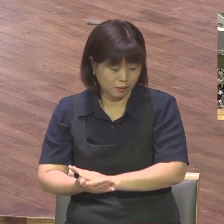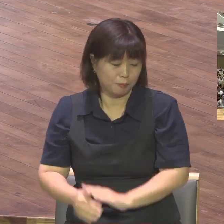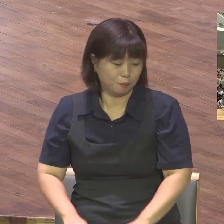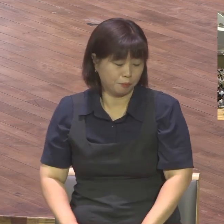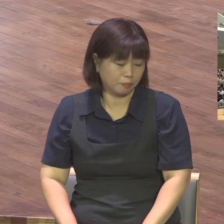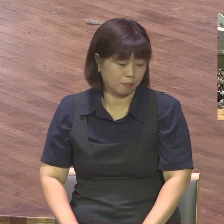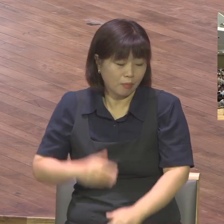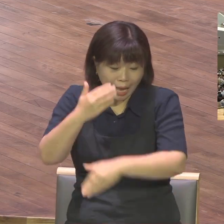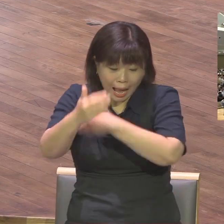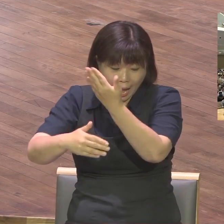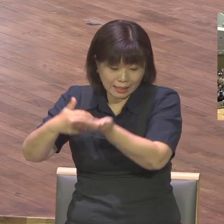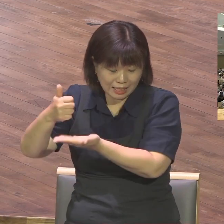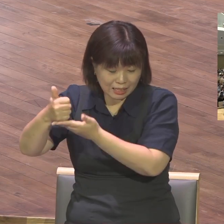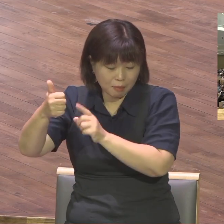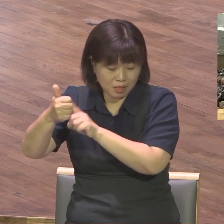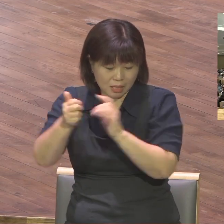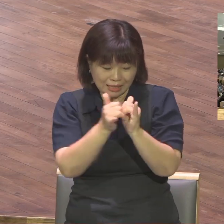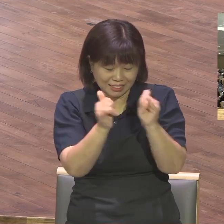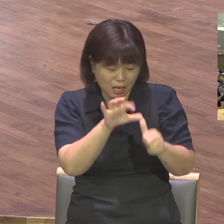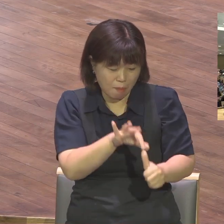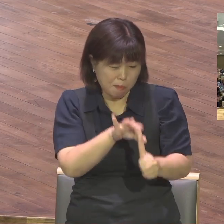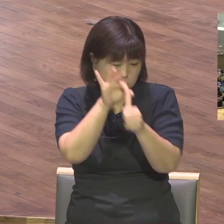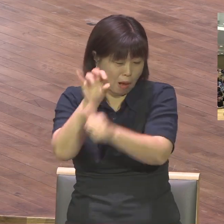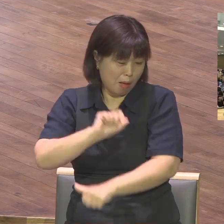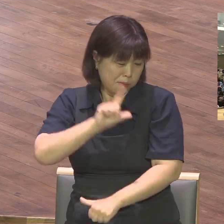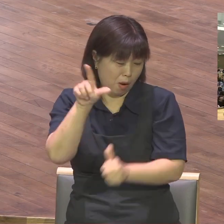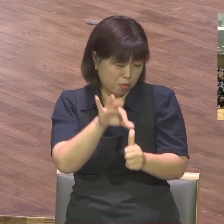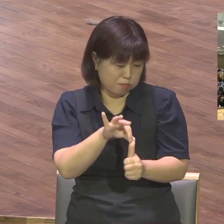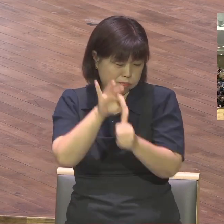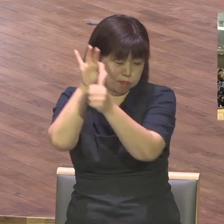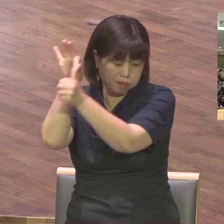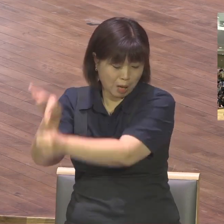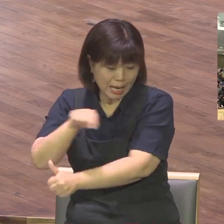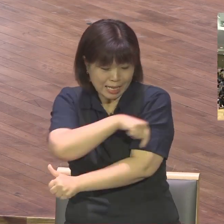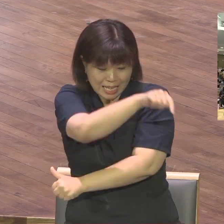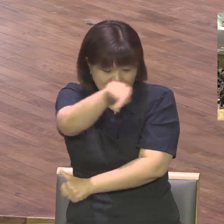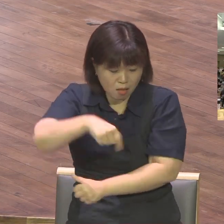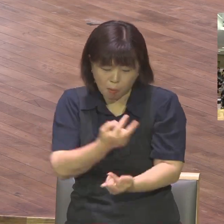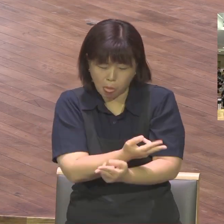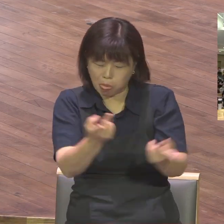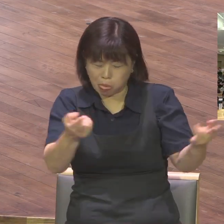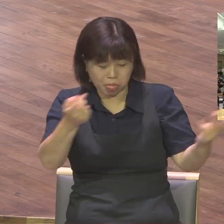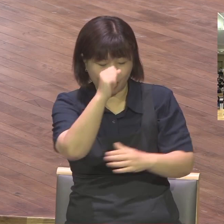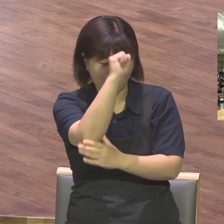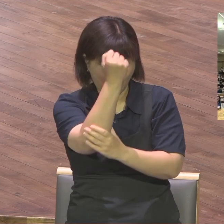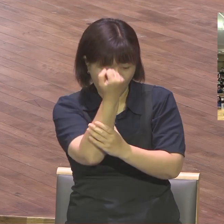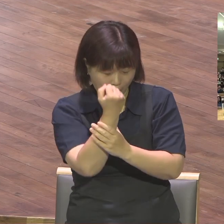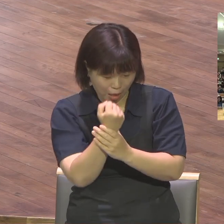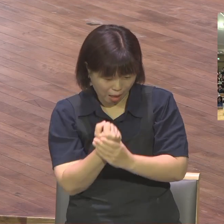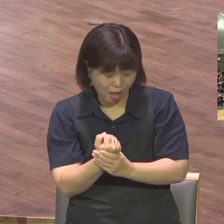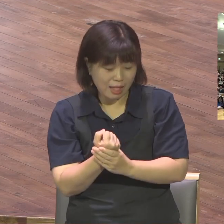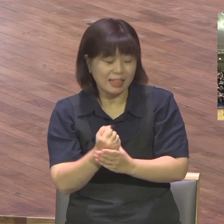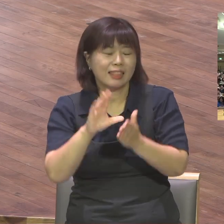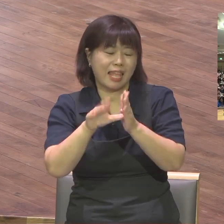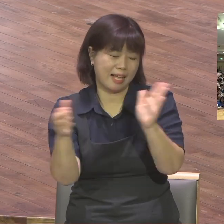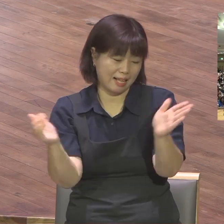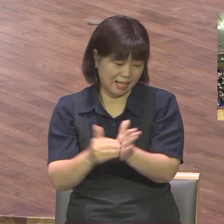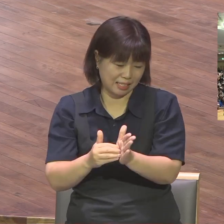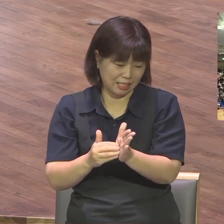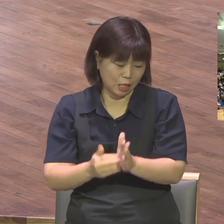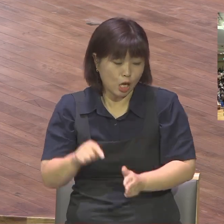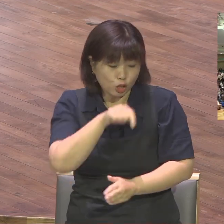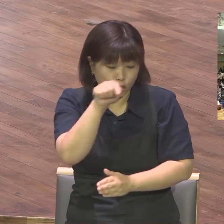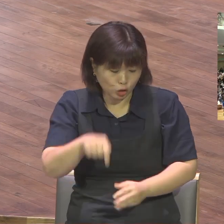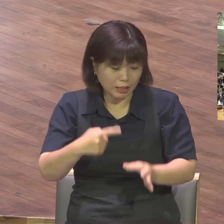같이 봅시다. 여호와께서 사람들을 멀리 옮기셔서 이 땅 가운데 황폐한 곳이 많을 때까지니라